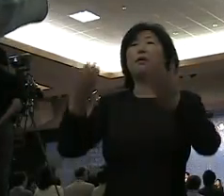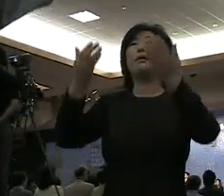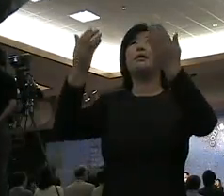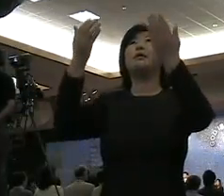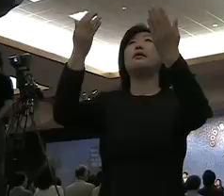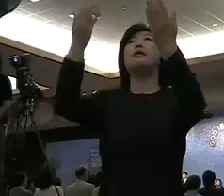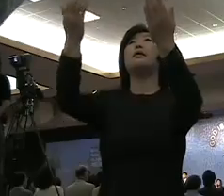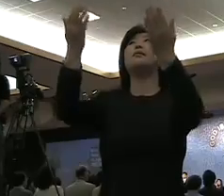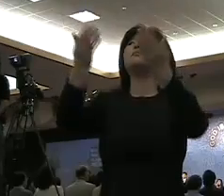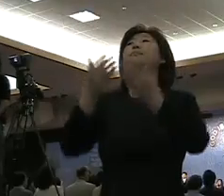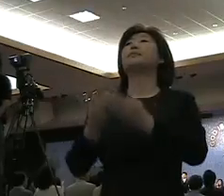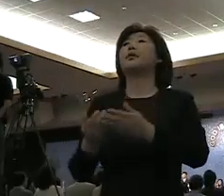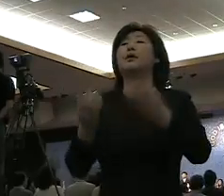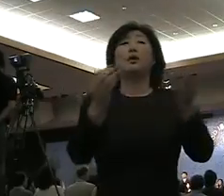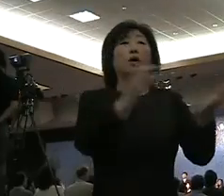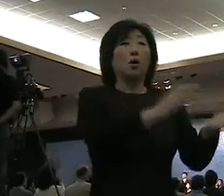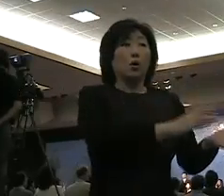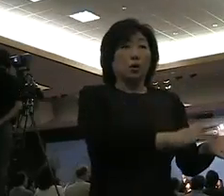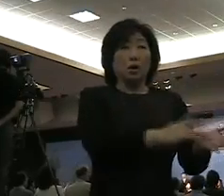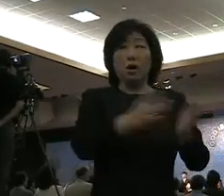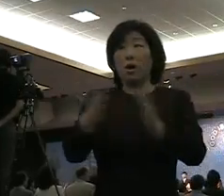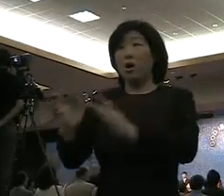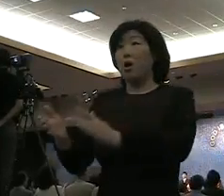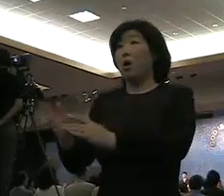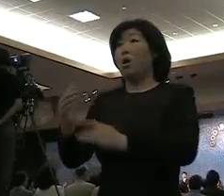절하세. 예수는 그리스도,